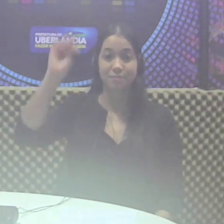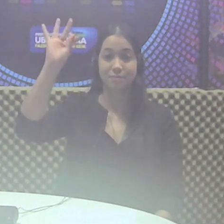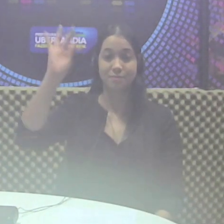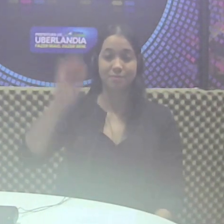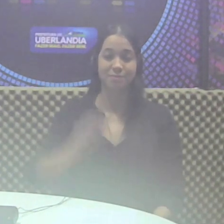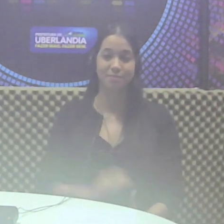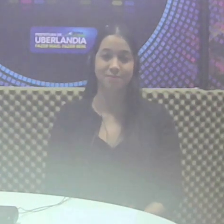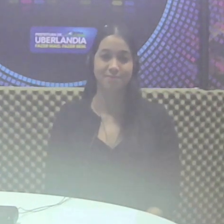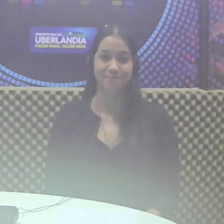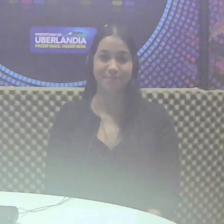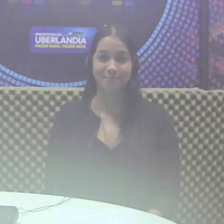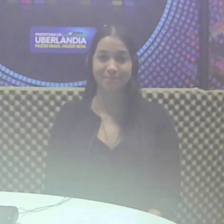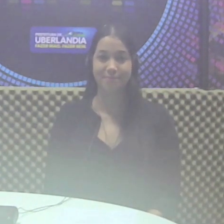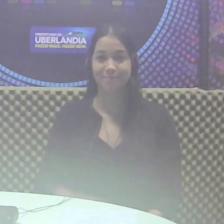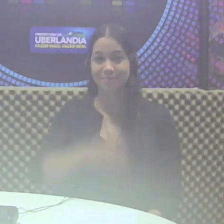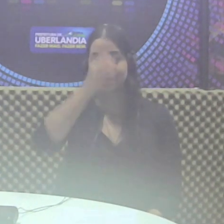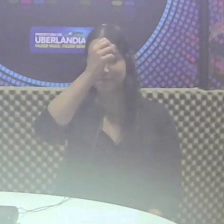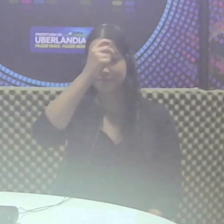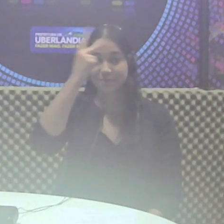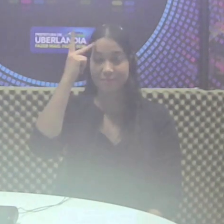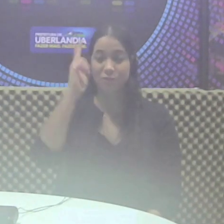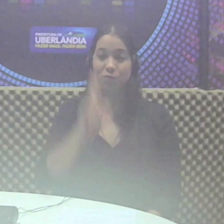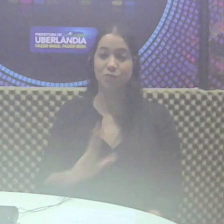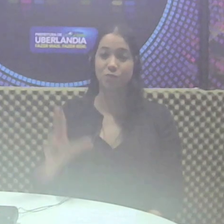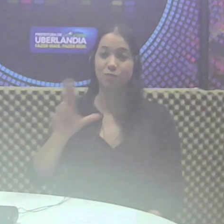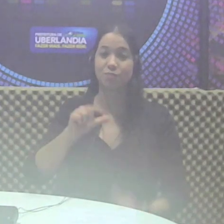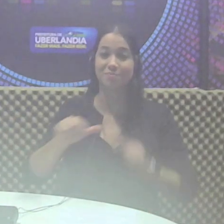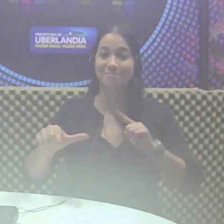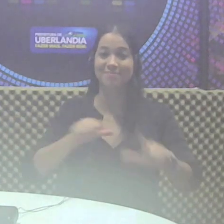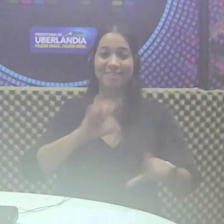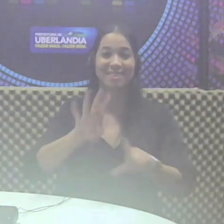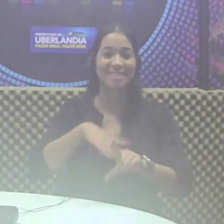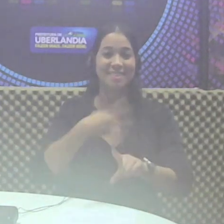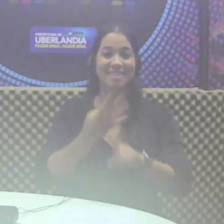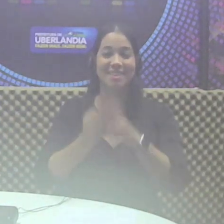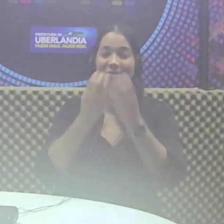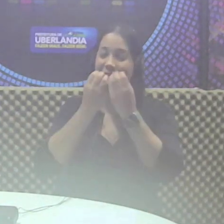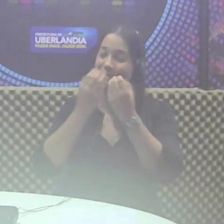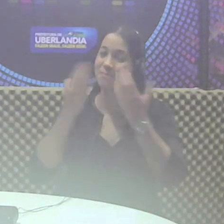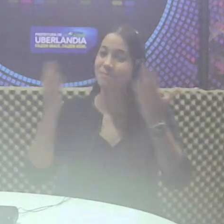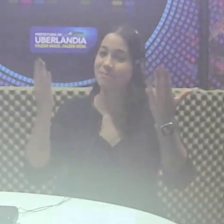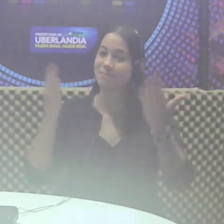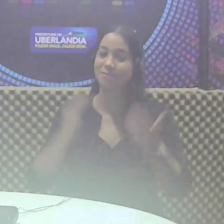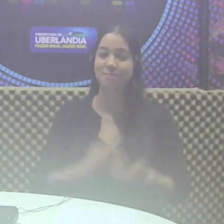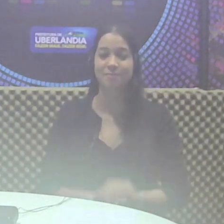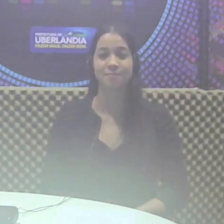Marco Túlio de Castro Kalimann. Prefeitura de Uberlândia. Fazer mais, fazer bem.